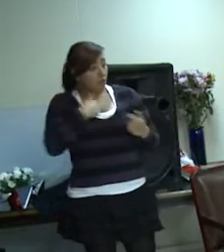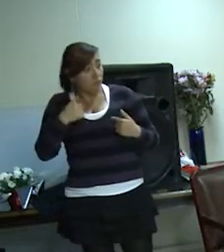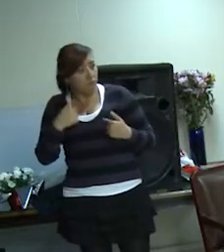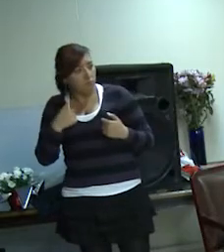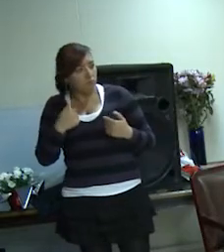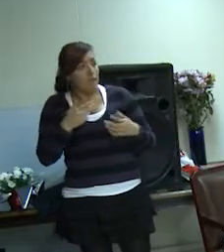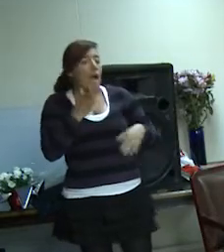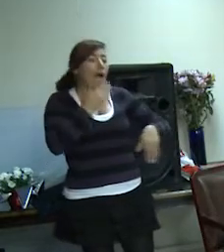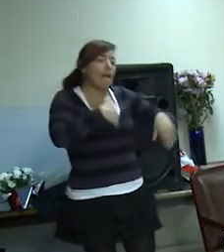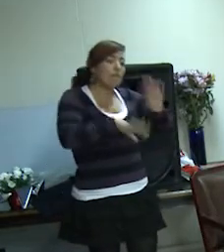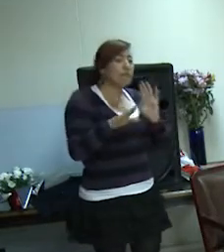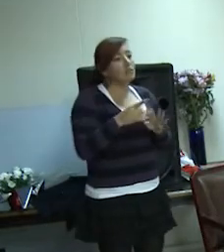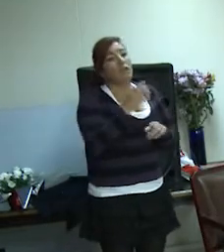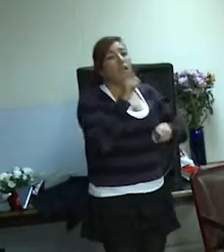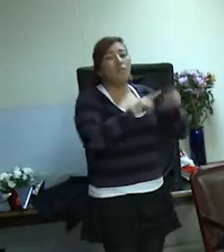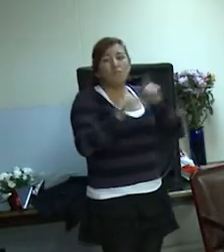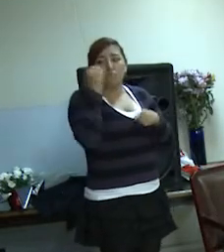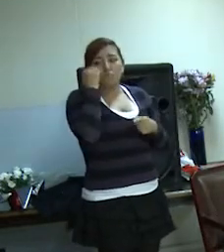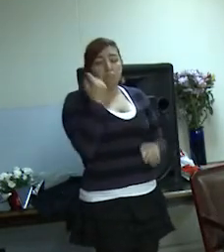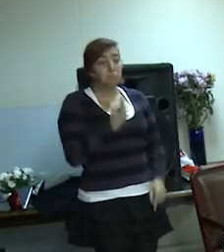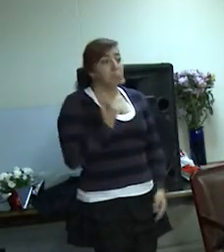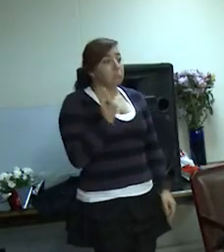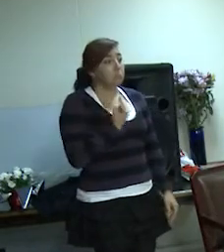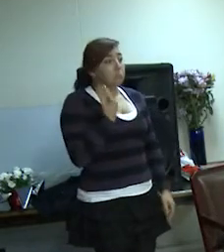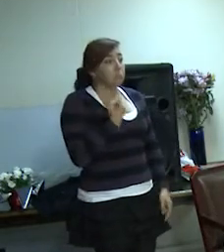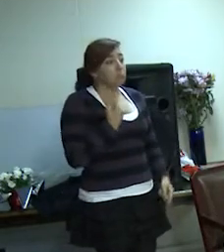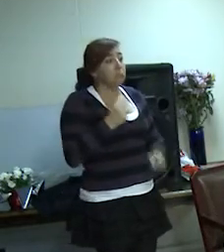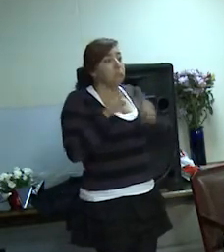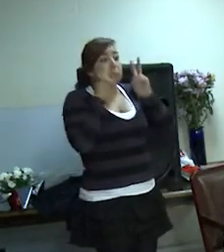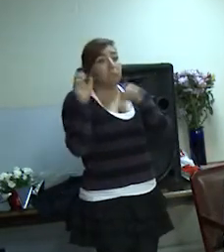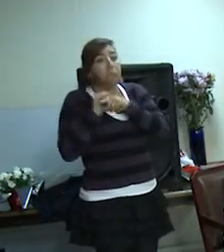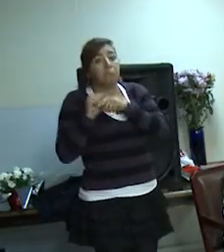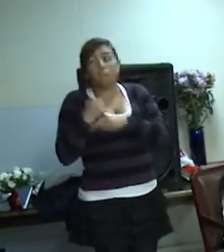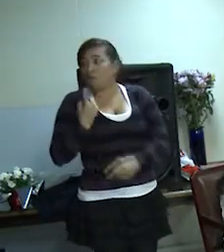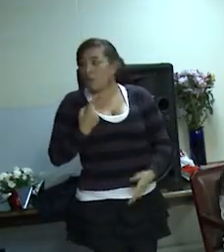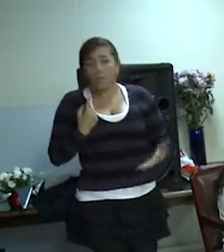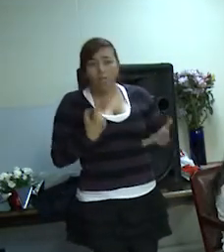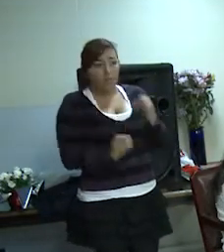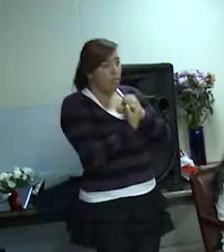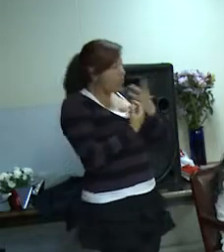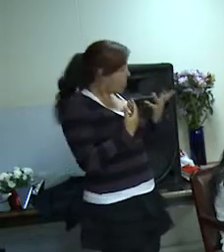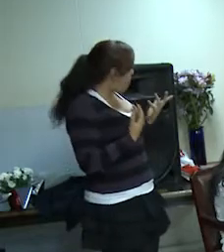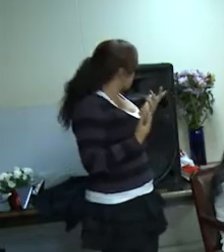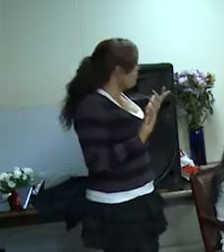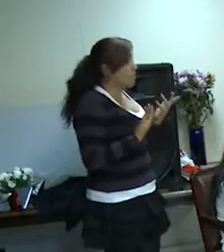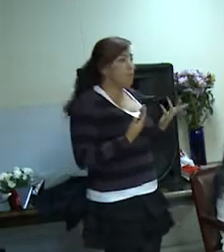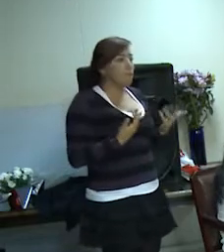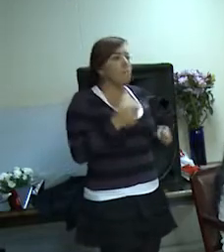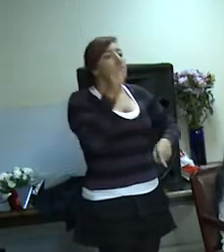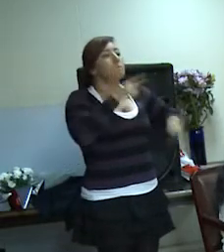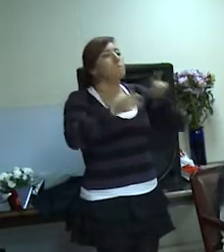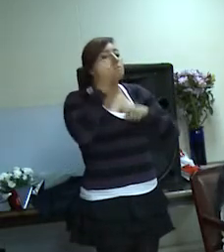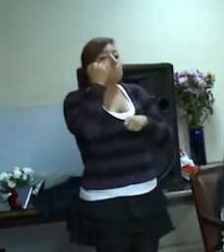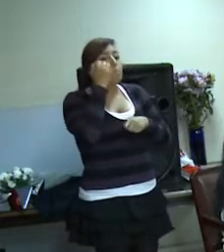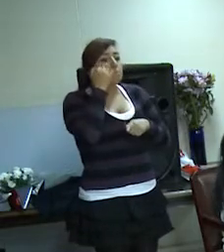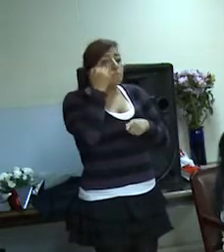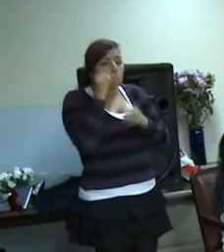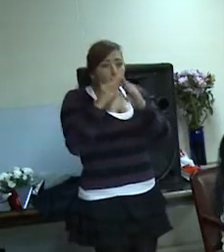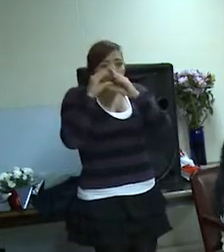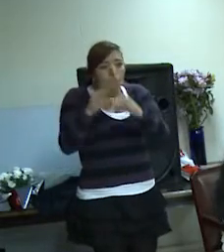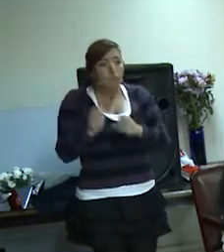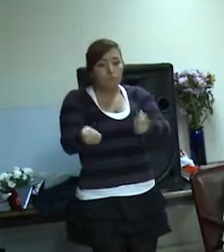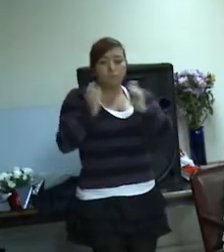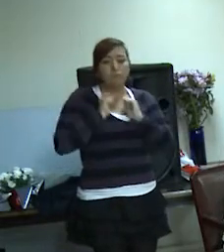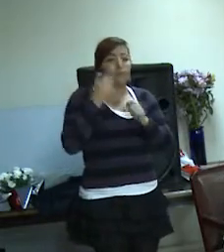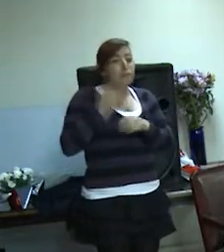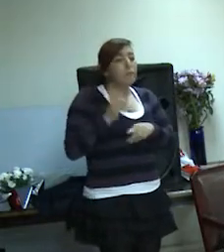presenta, por ejemplo, que quedan profesores solos haciendo el tema de práctica pedagógica, quedan profesores solo haciendo tal cosa, y